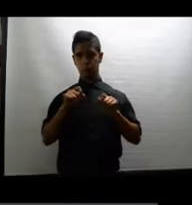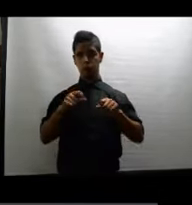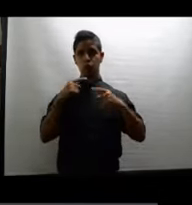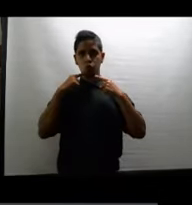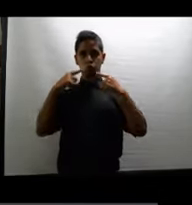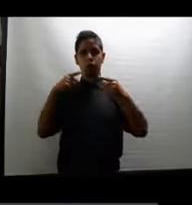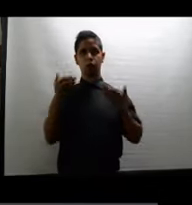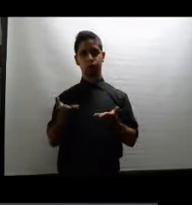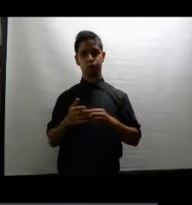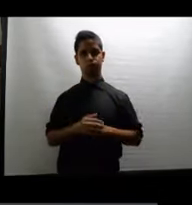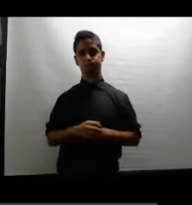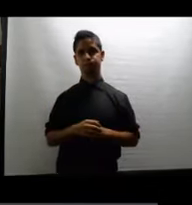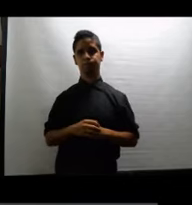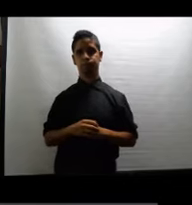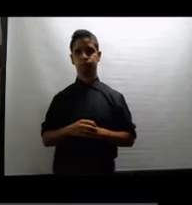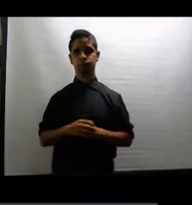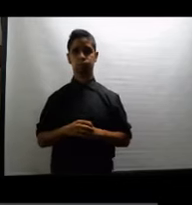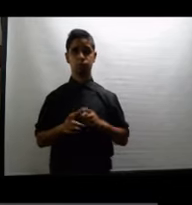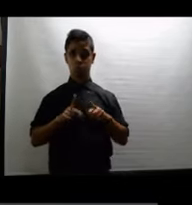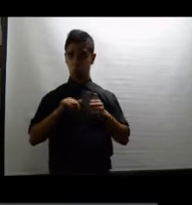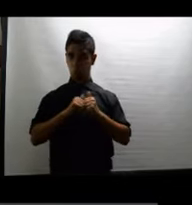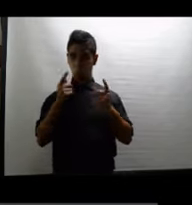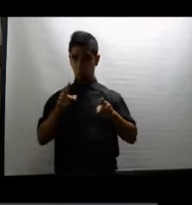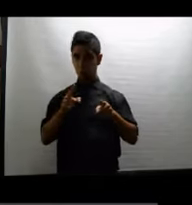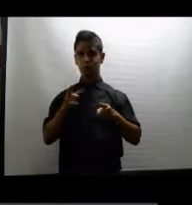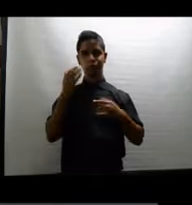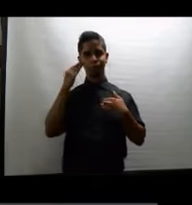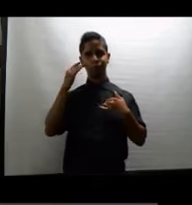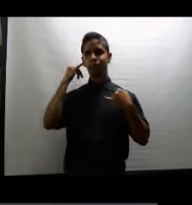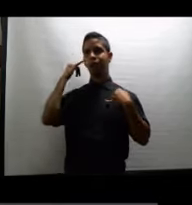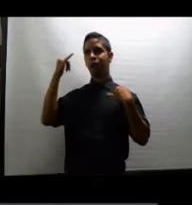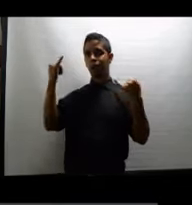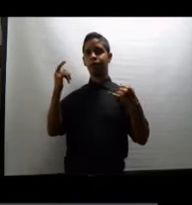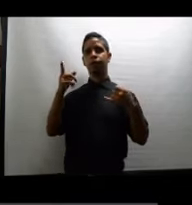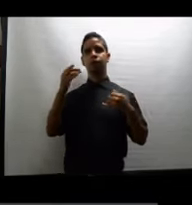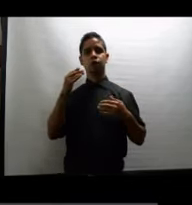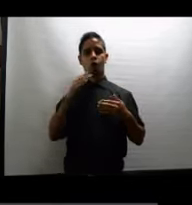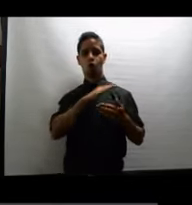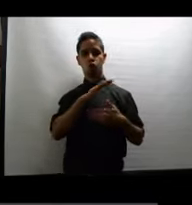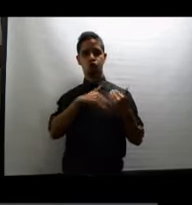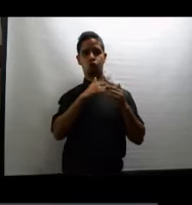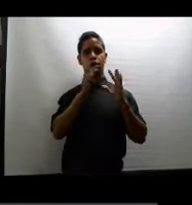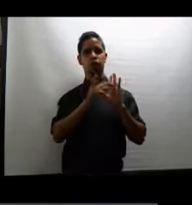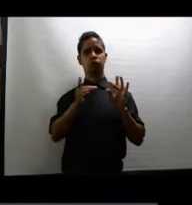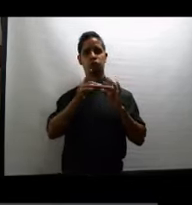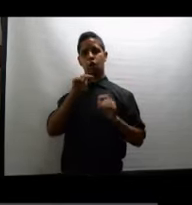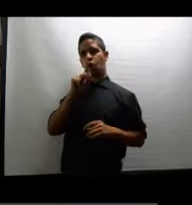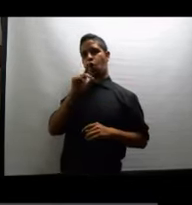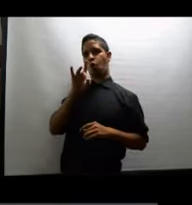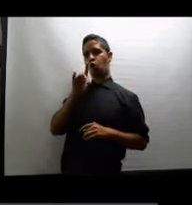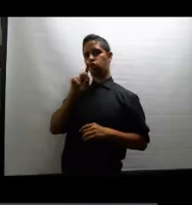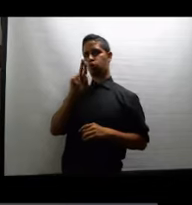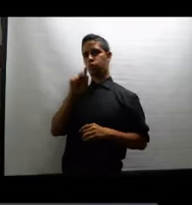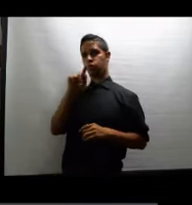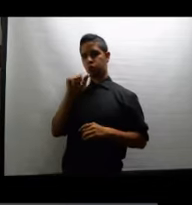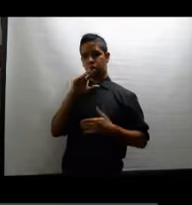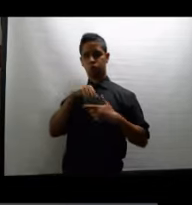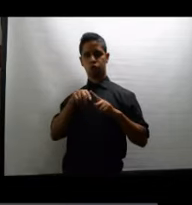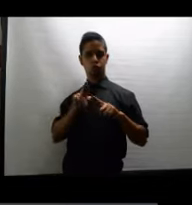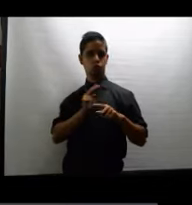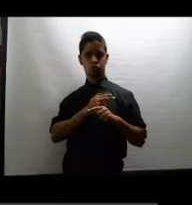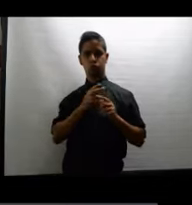surge, por la idea misma de que tenemos toda la historia del Ocho Puertas en nuestros archivos. Imagínate. En